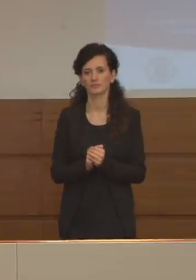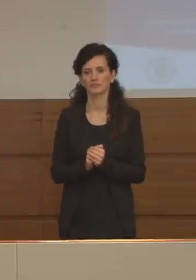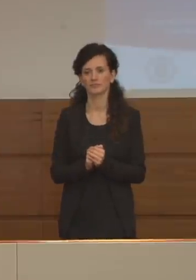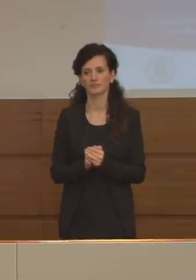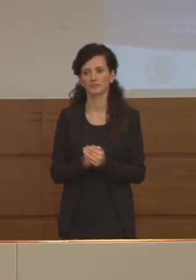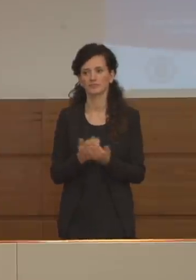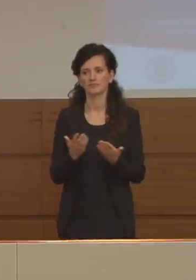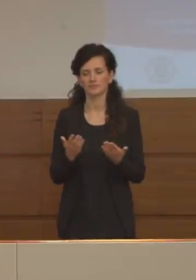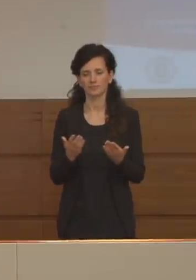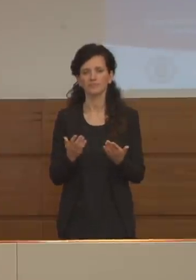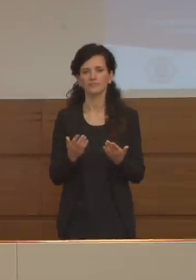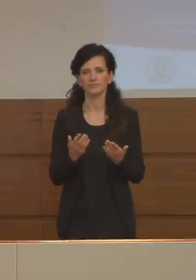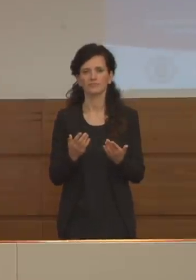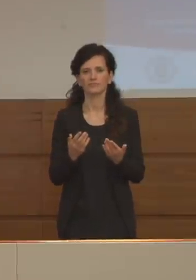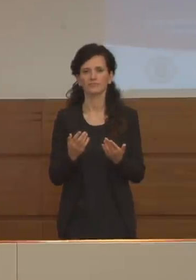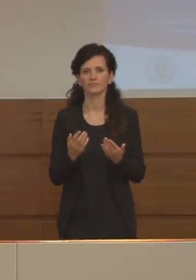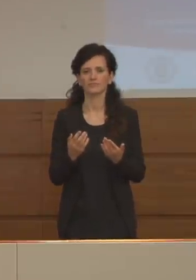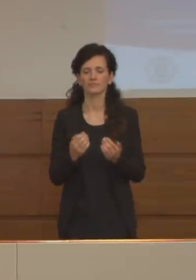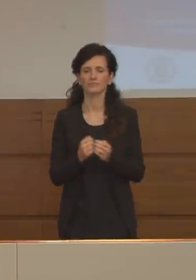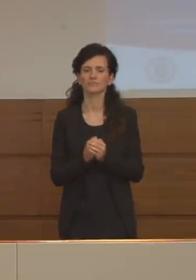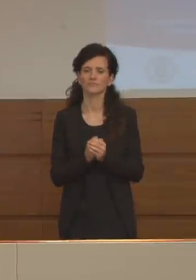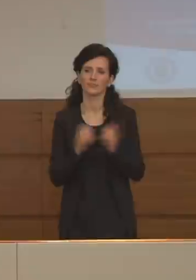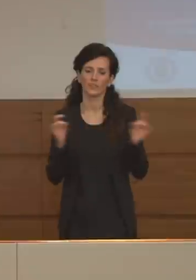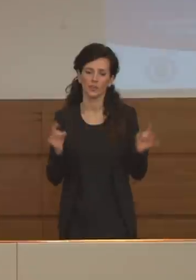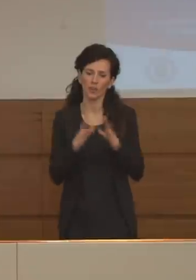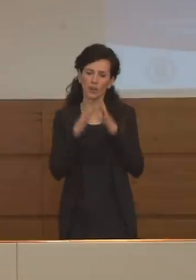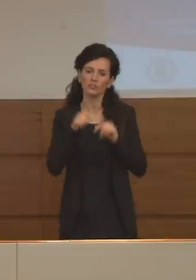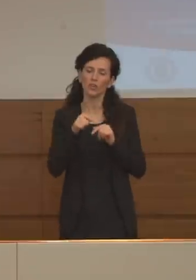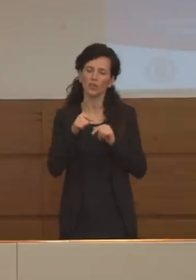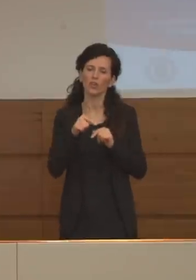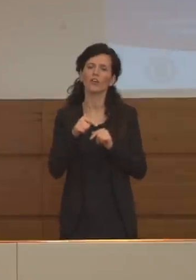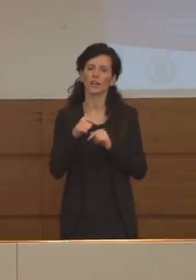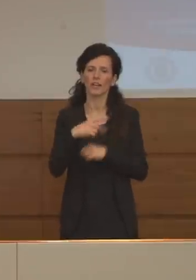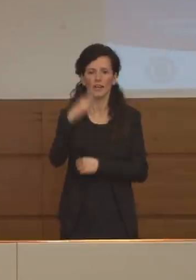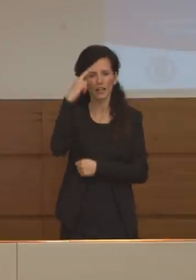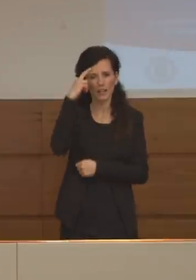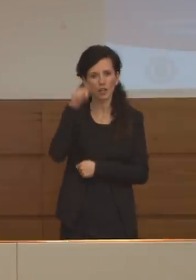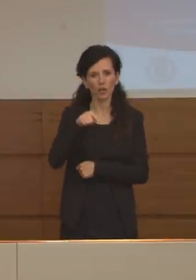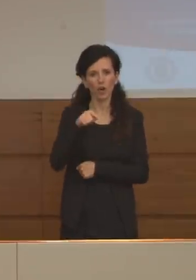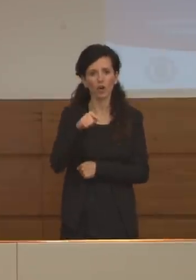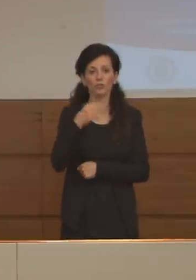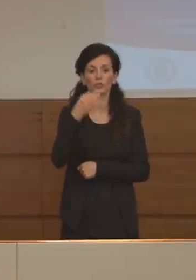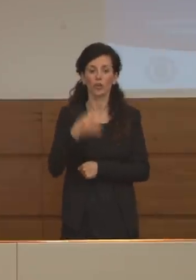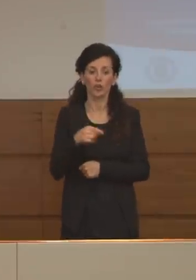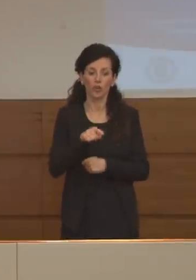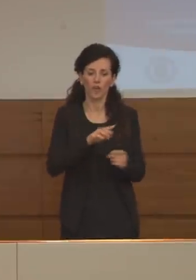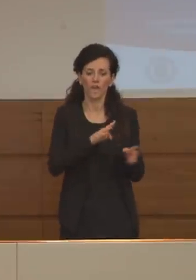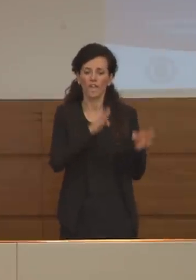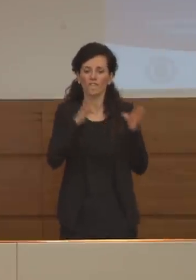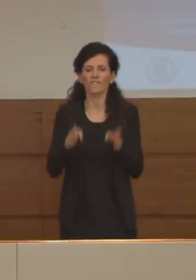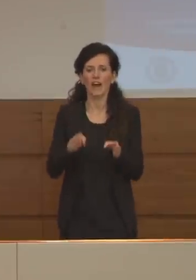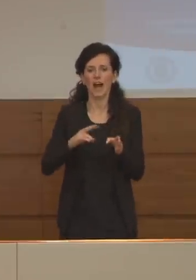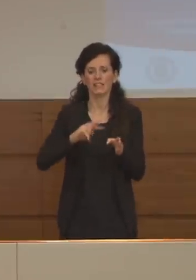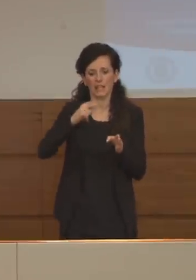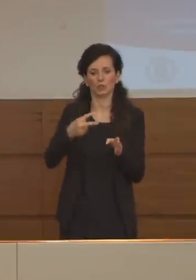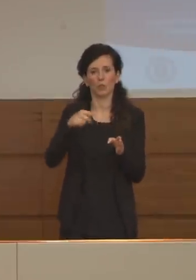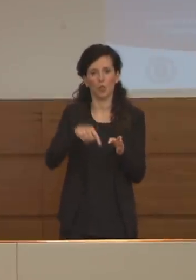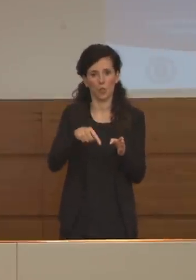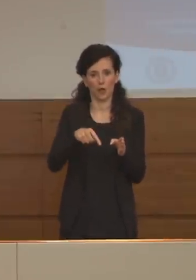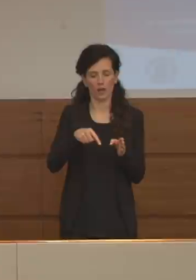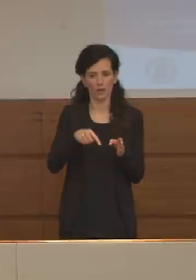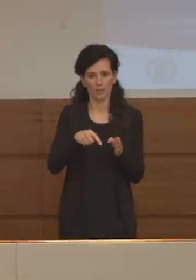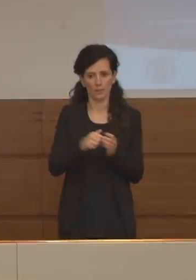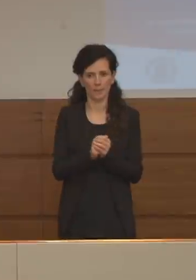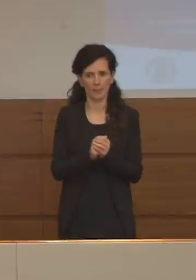voglio anche ricordare per quanto riguarda la cosiddetta fase 2 che al momento